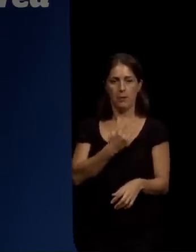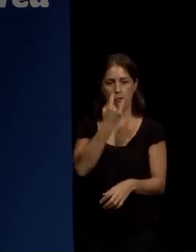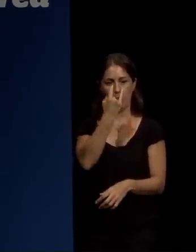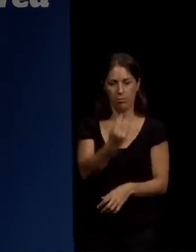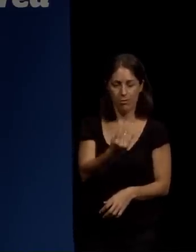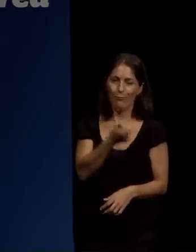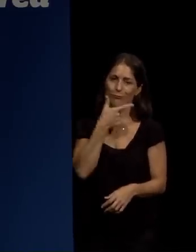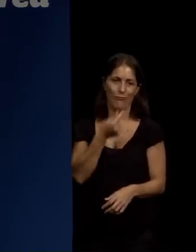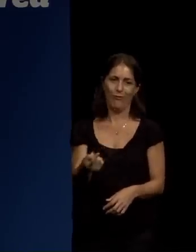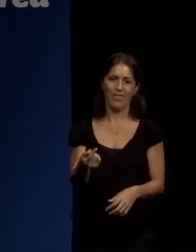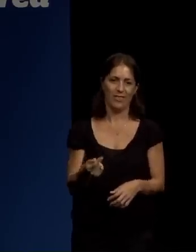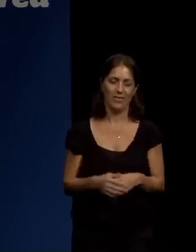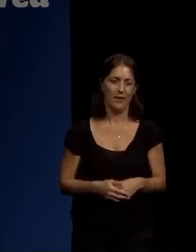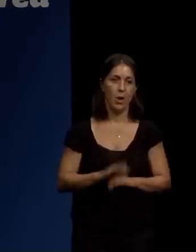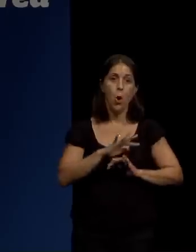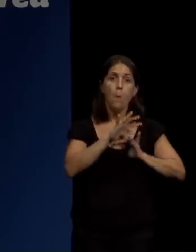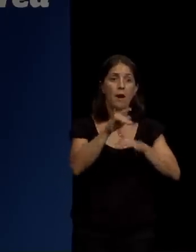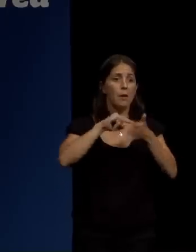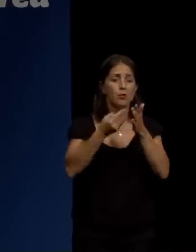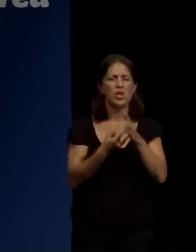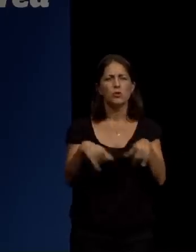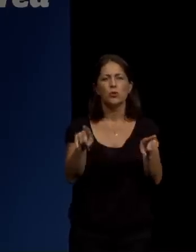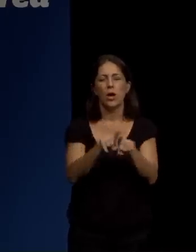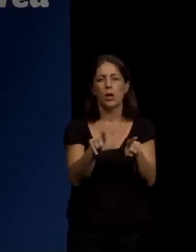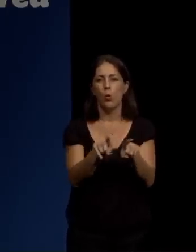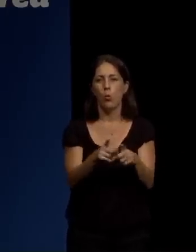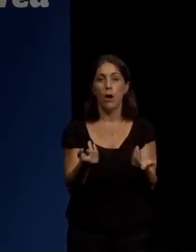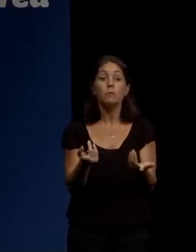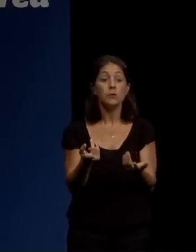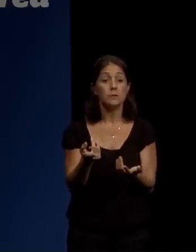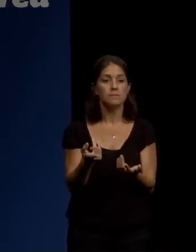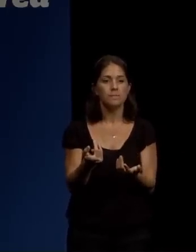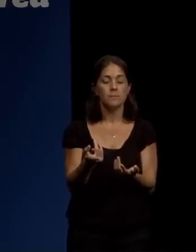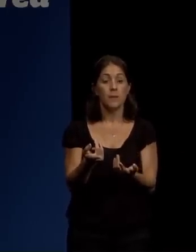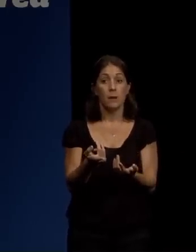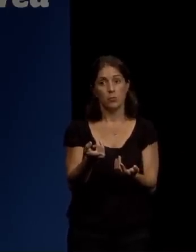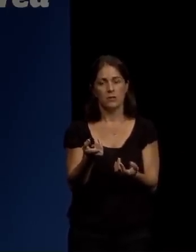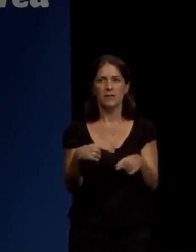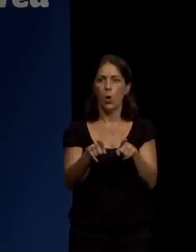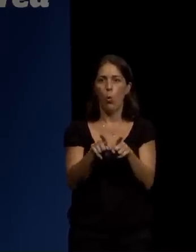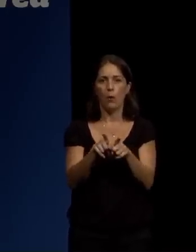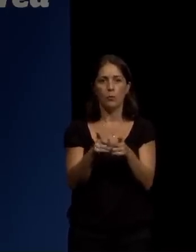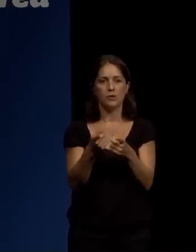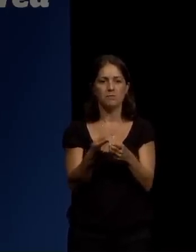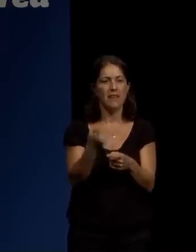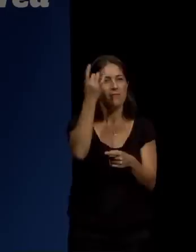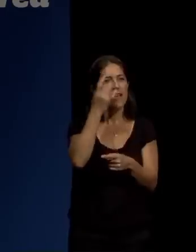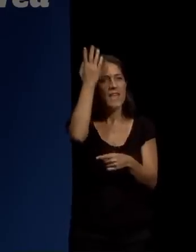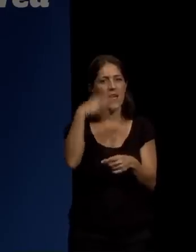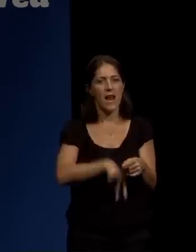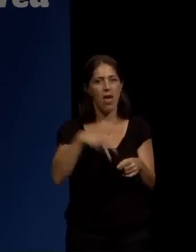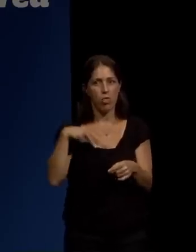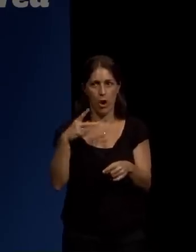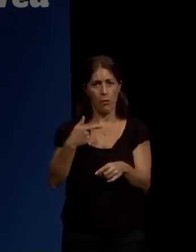así? En Marea, un proxecto que ten a doble pata de estar constituído gravitando sobre a idea dun proxecto nacional